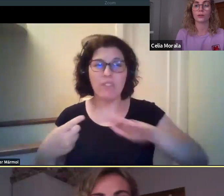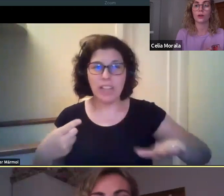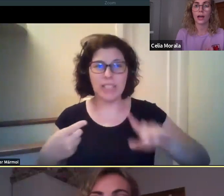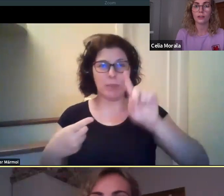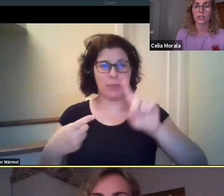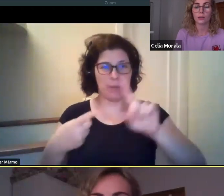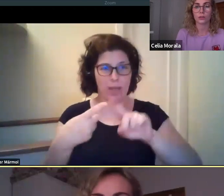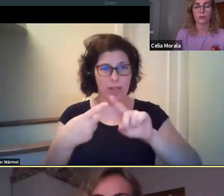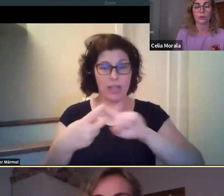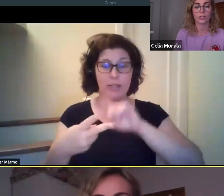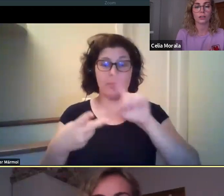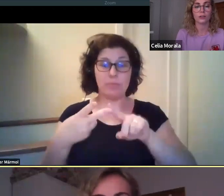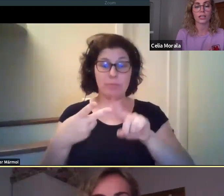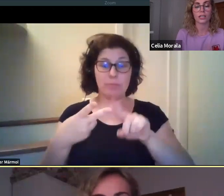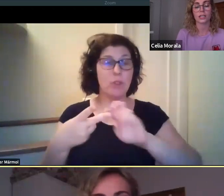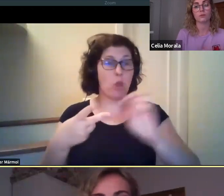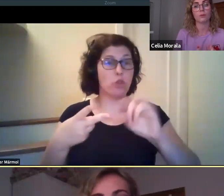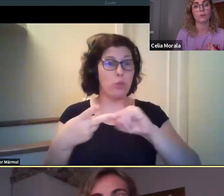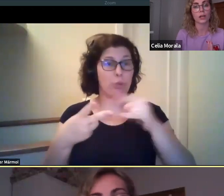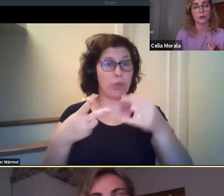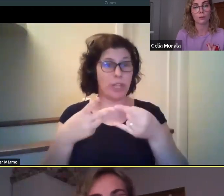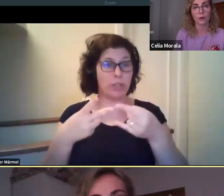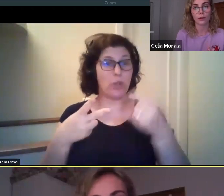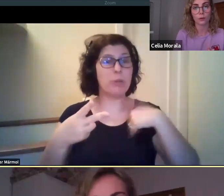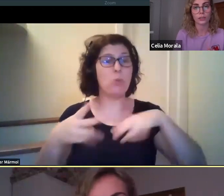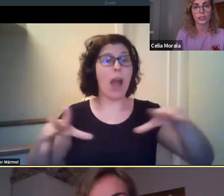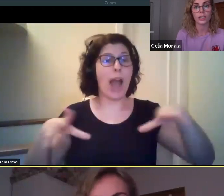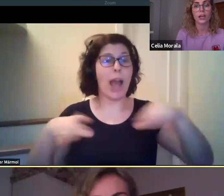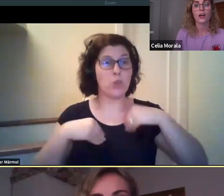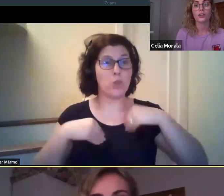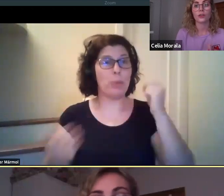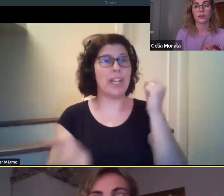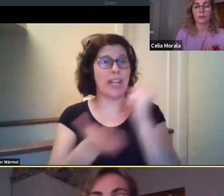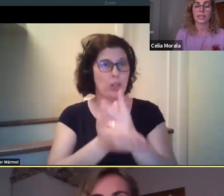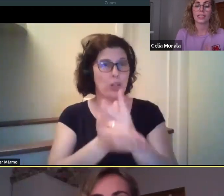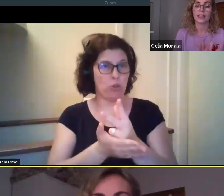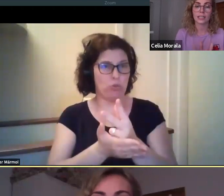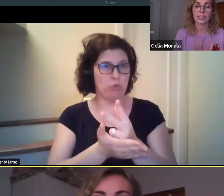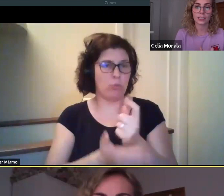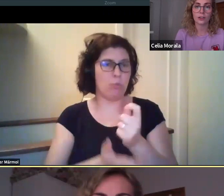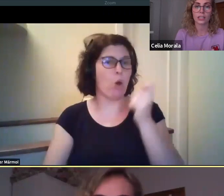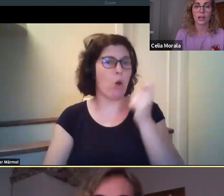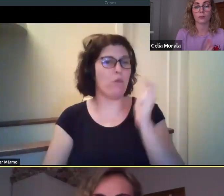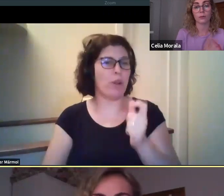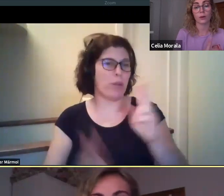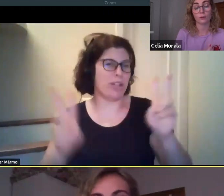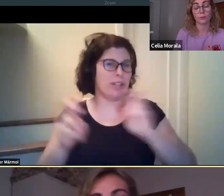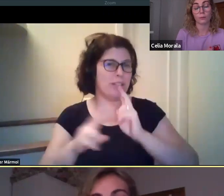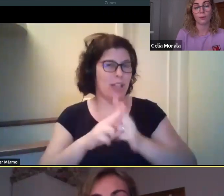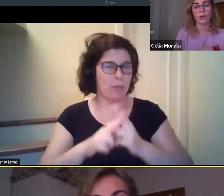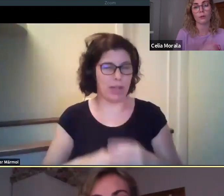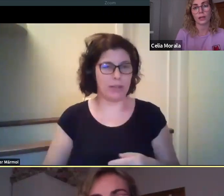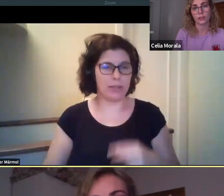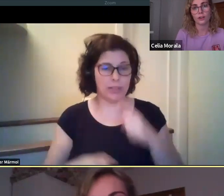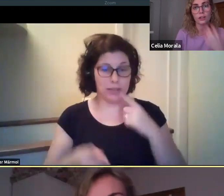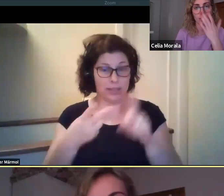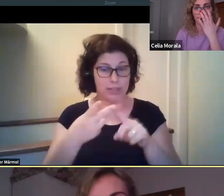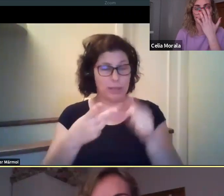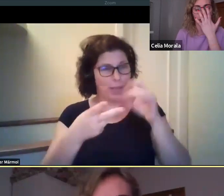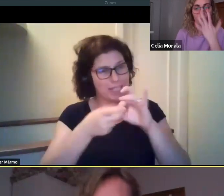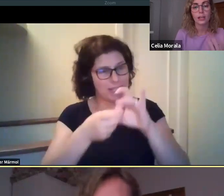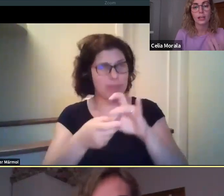por otro lado tenemos otro proyecto que es así un reto un poco frecuente, donde iría dirigido ya a un público